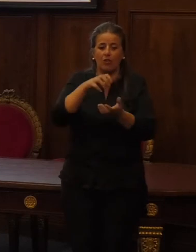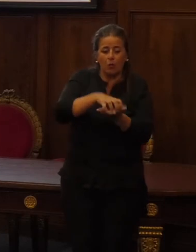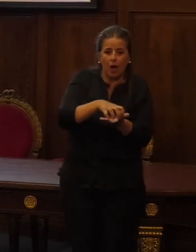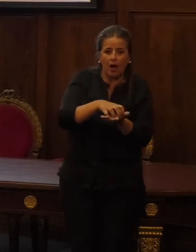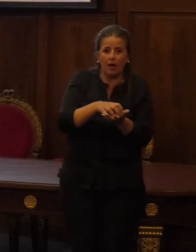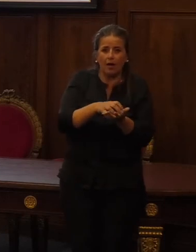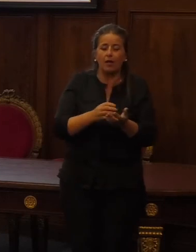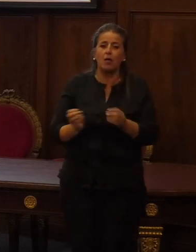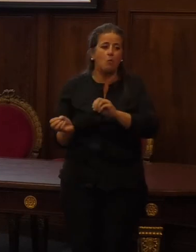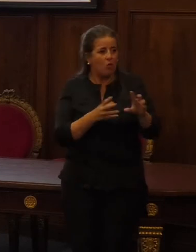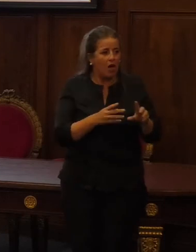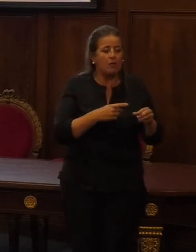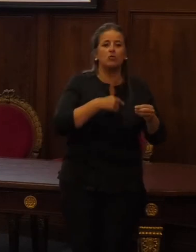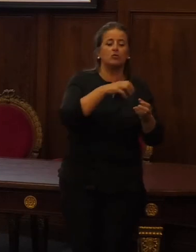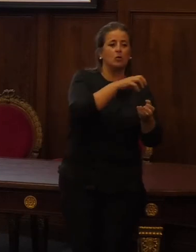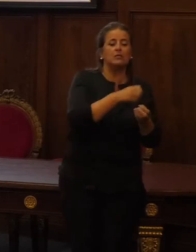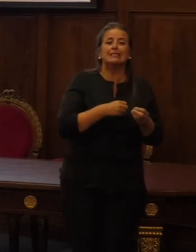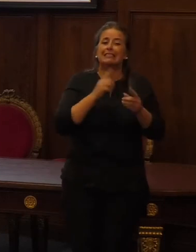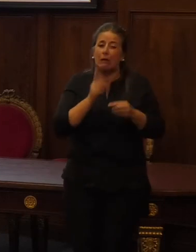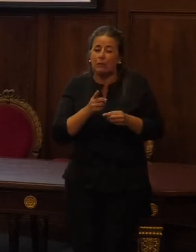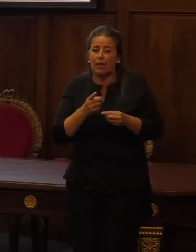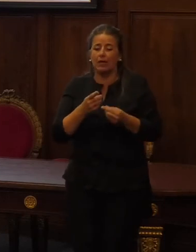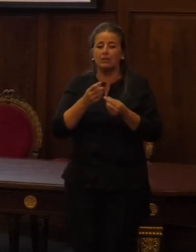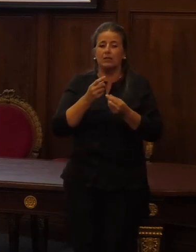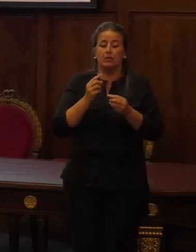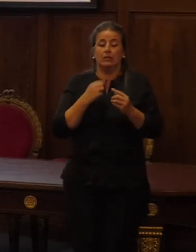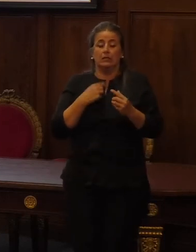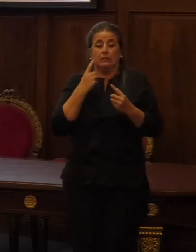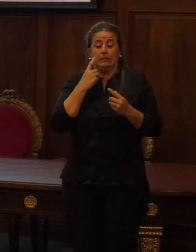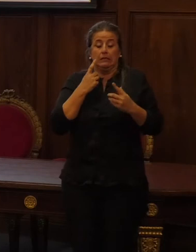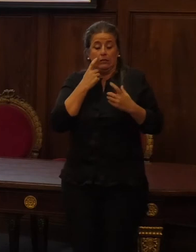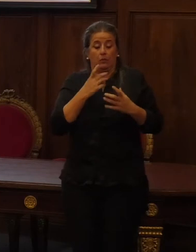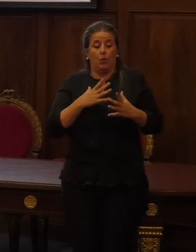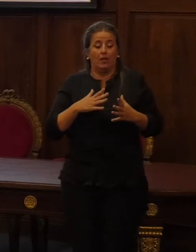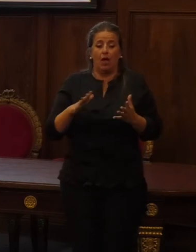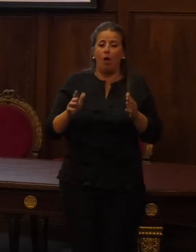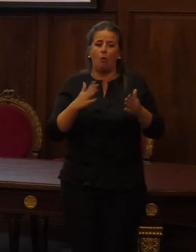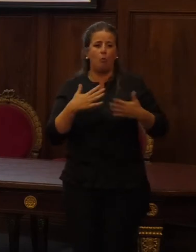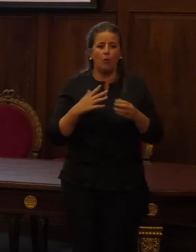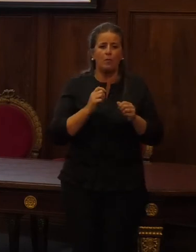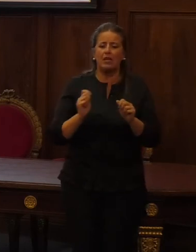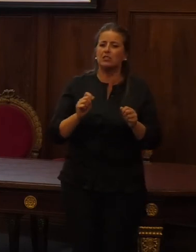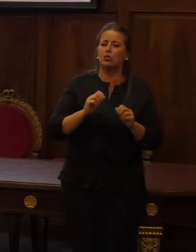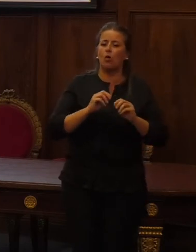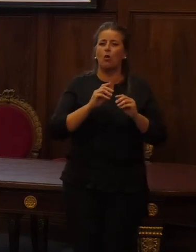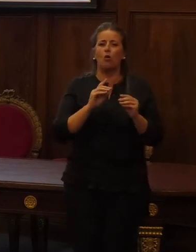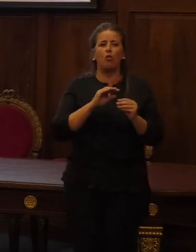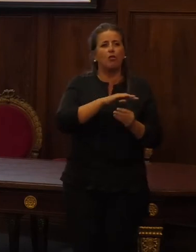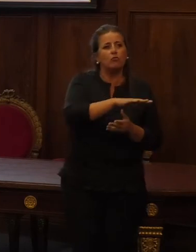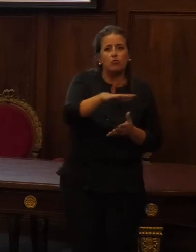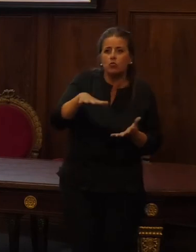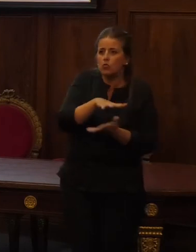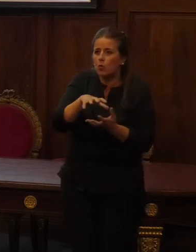movimiento territorial, teórico, conceptual, significó un movimiento de territorio gleba,